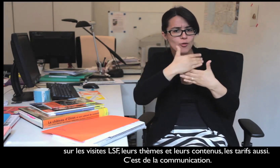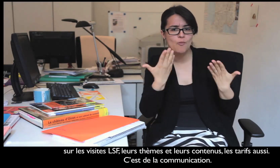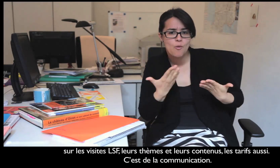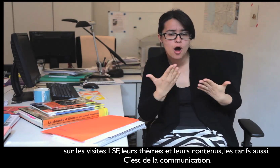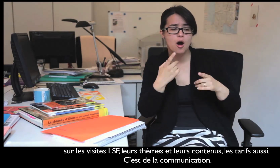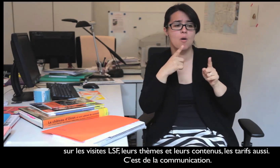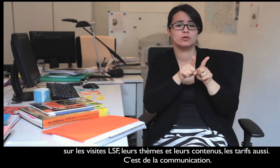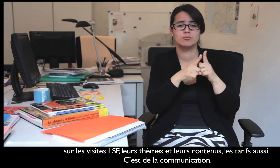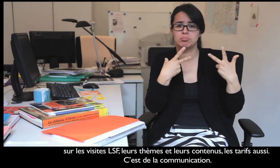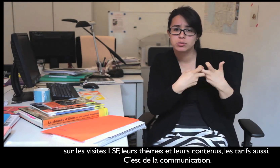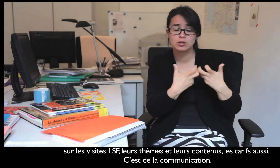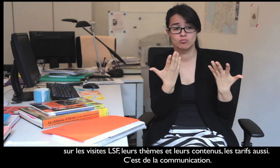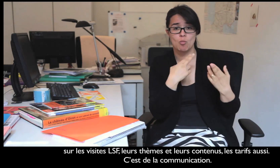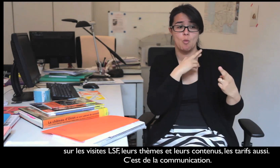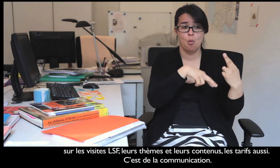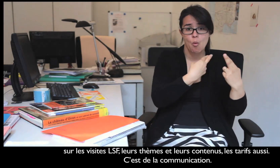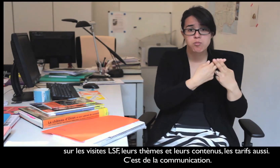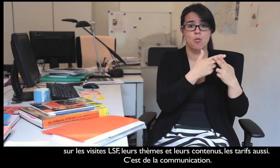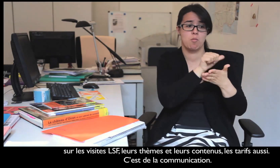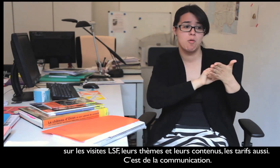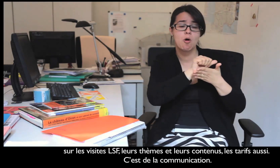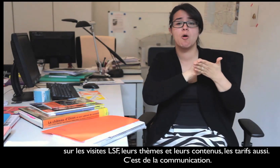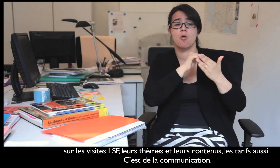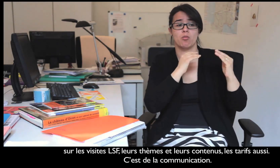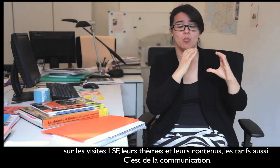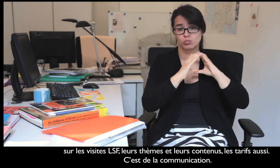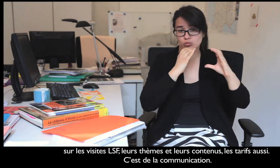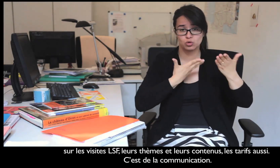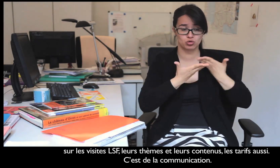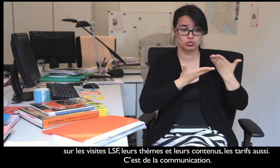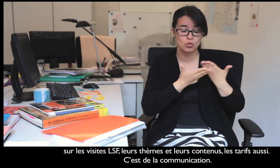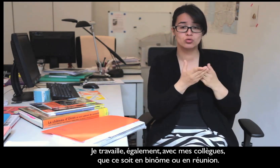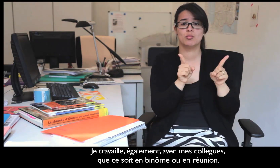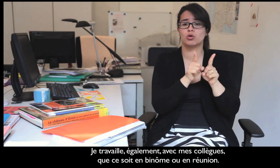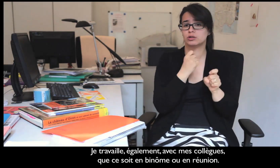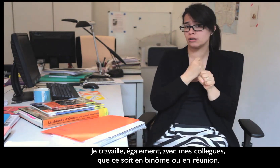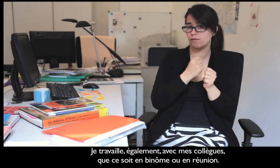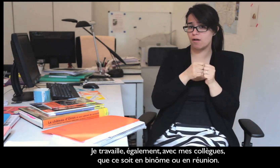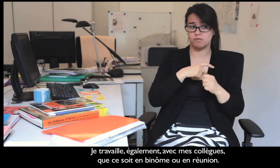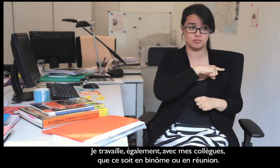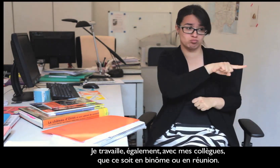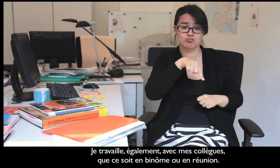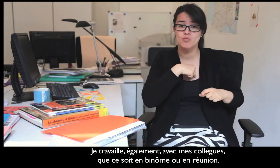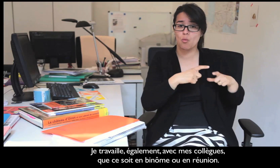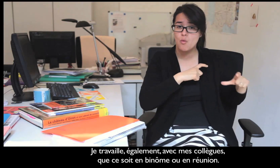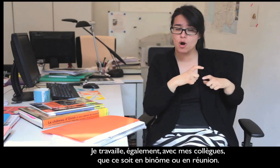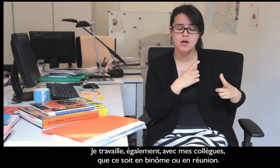leurs thèmes et leurs contenus, les tarifs aussi. C'est de la communication. Je travaille également avec mes